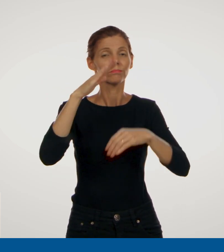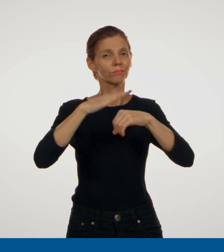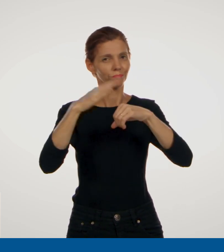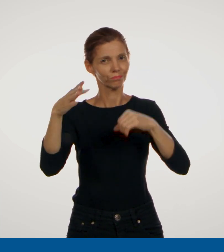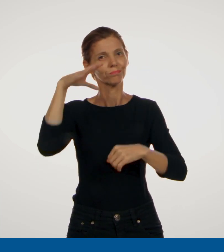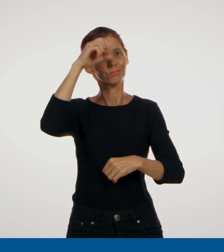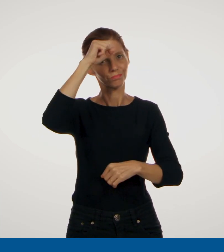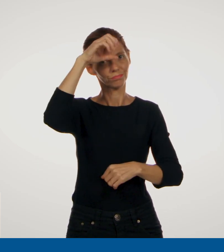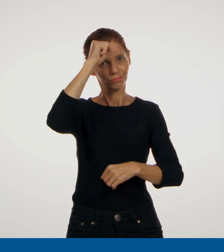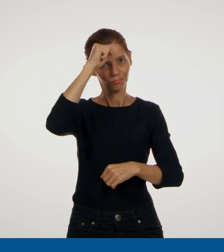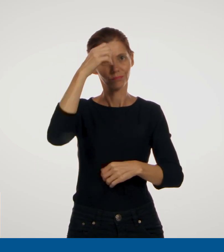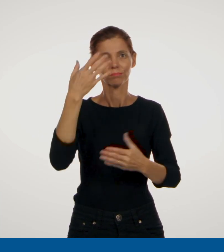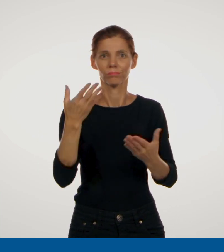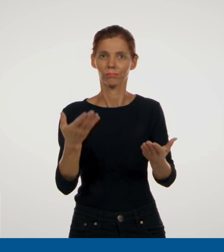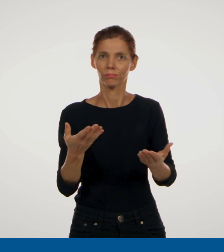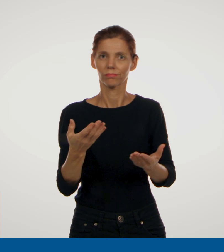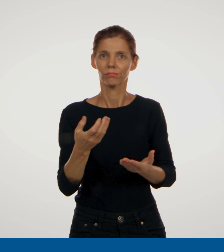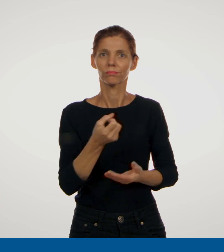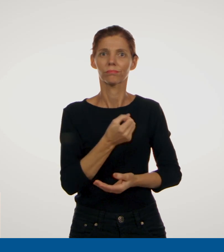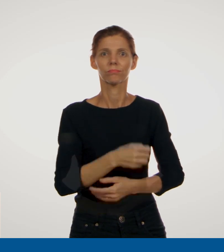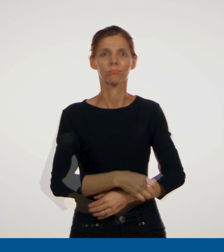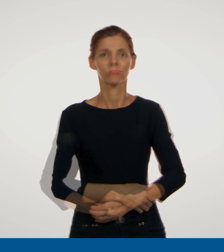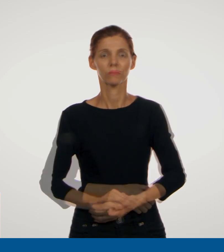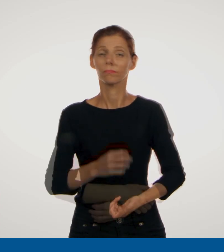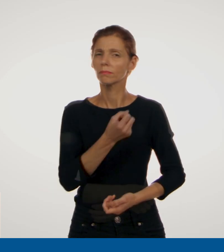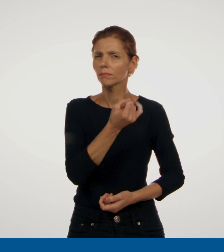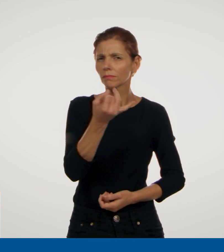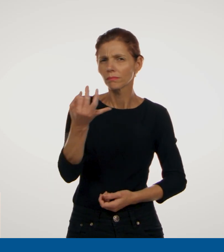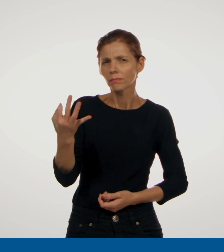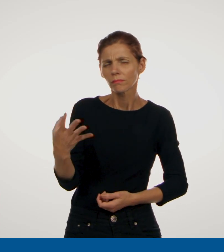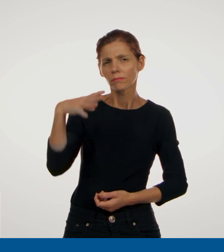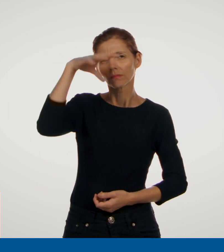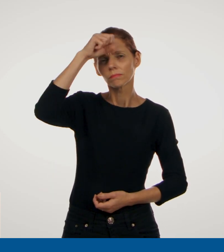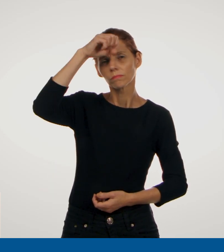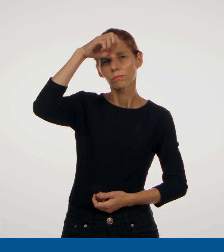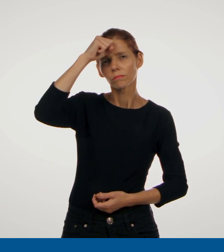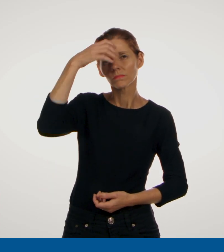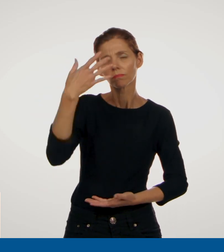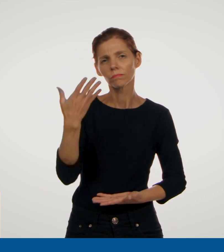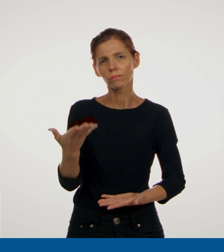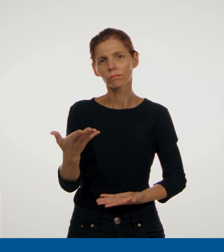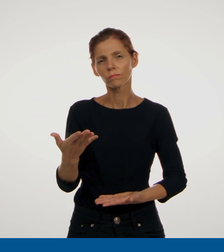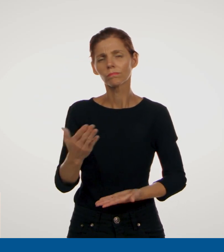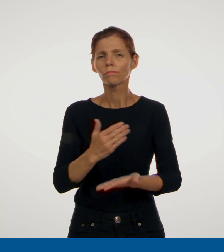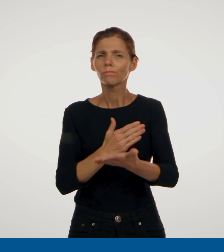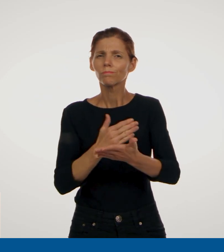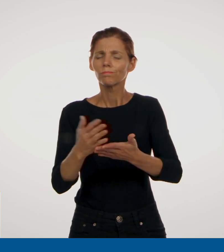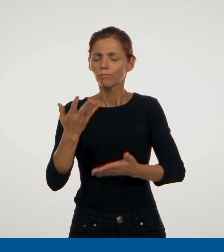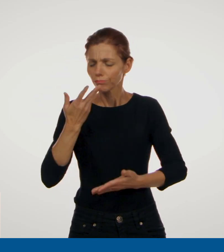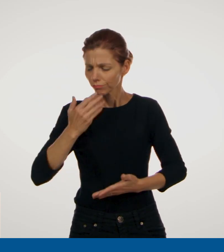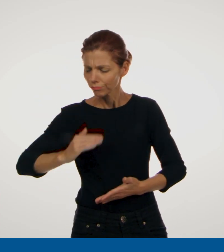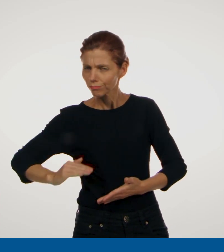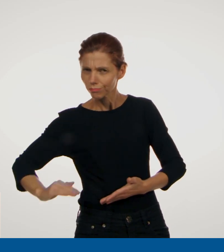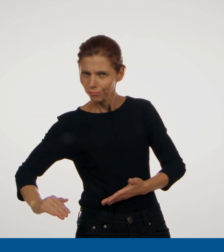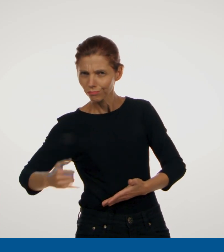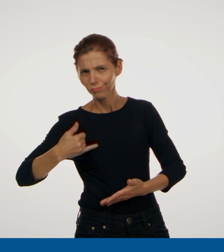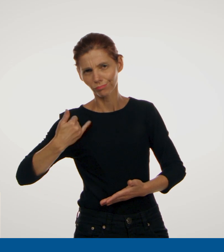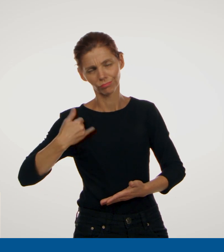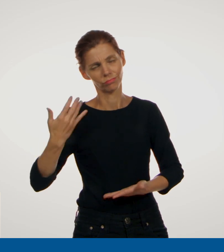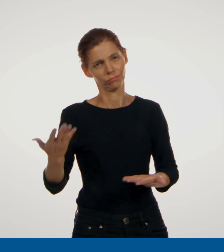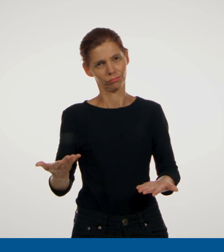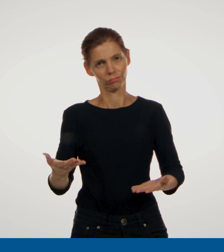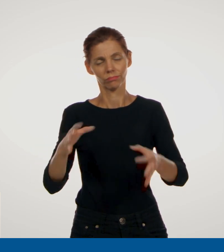sobre, mais aprendo sobre aquilo. Algumas aprendizagens se dão desde os primeiros anos de vida e